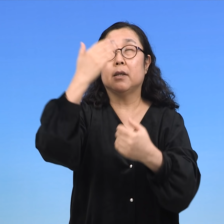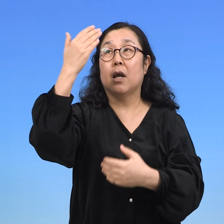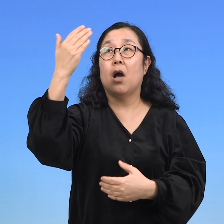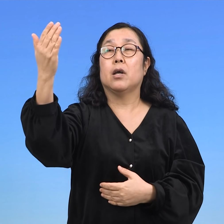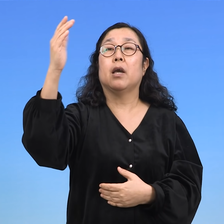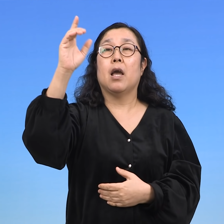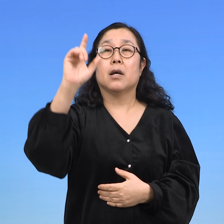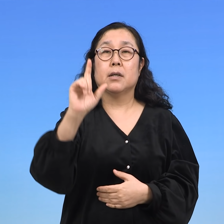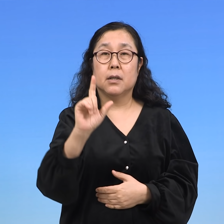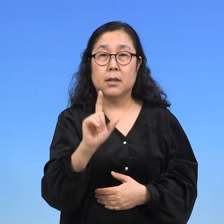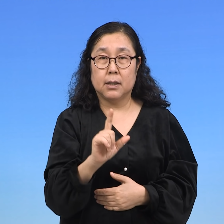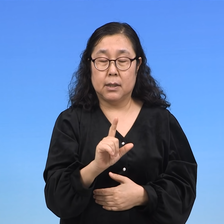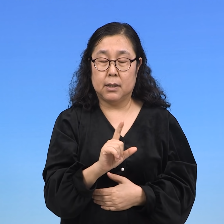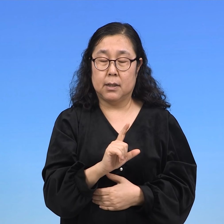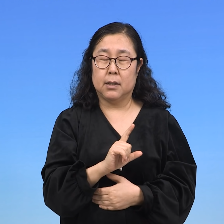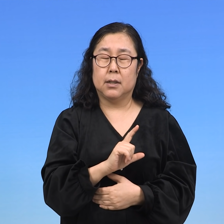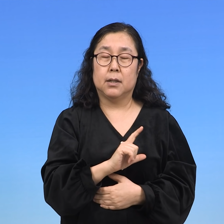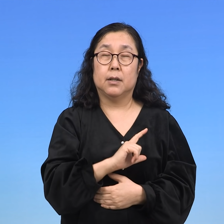능력의 그 이름,